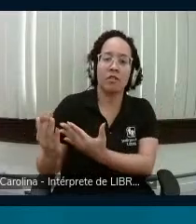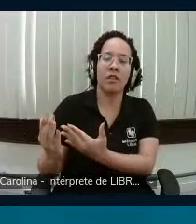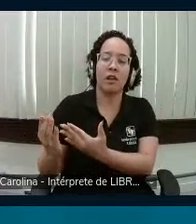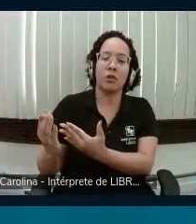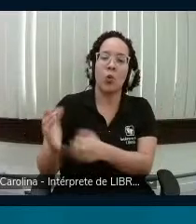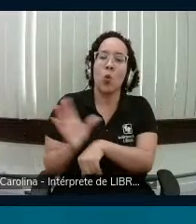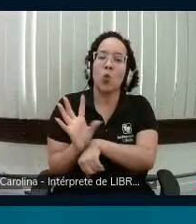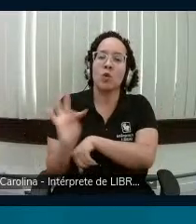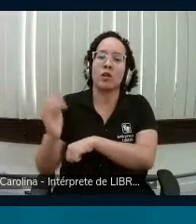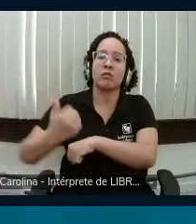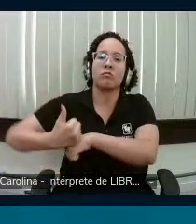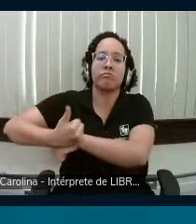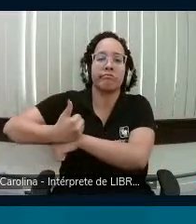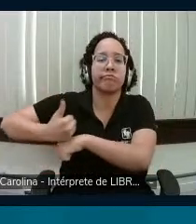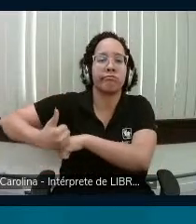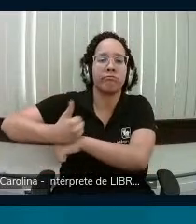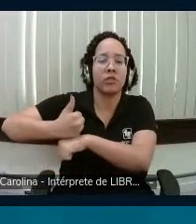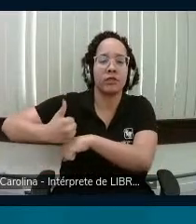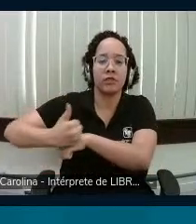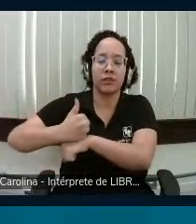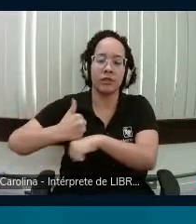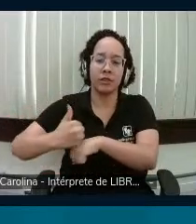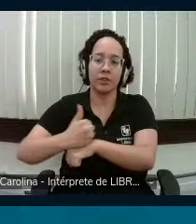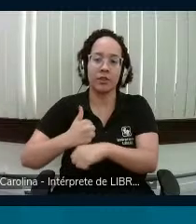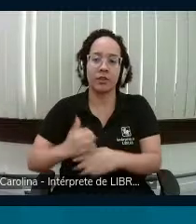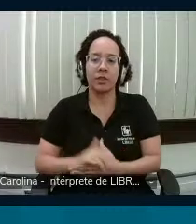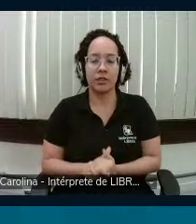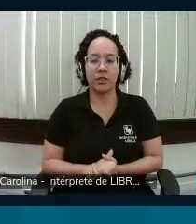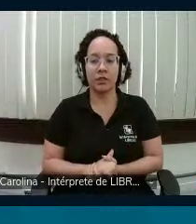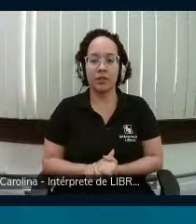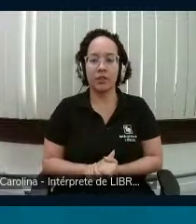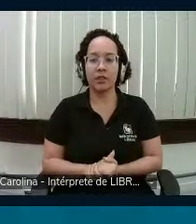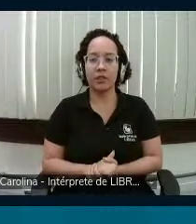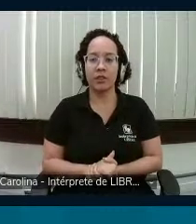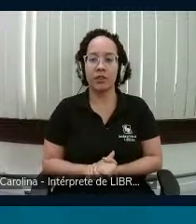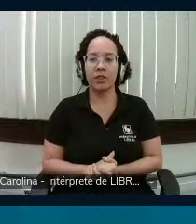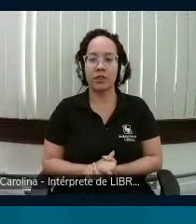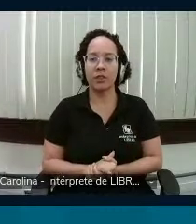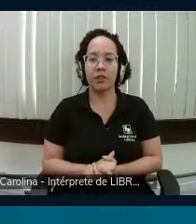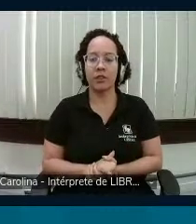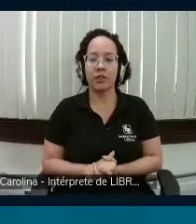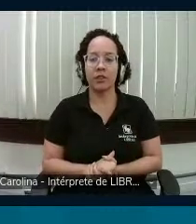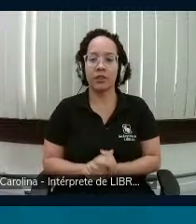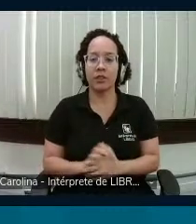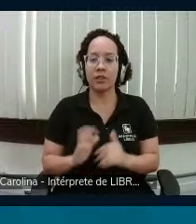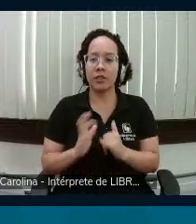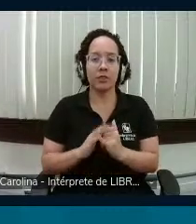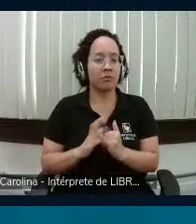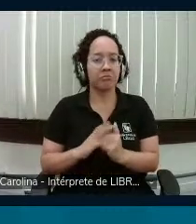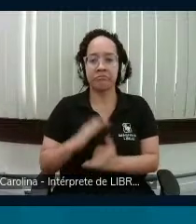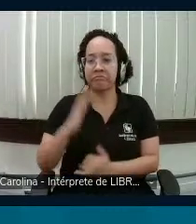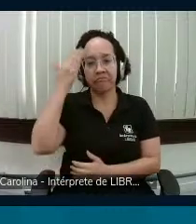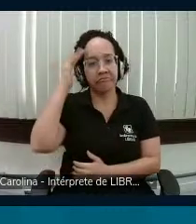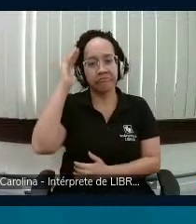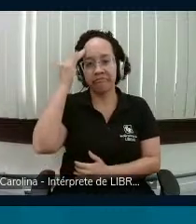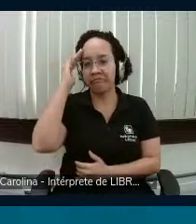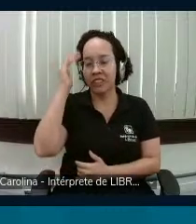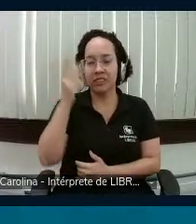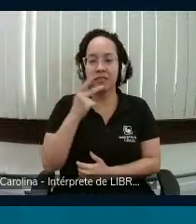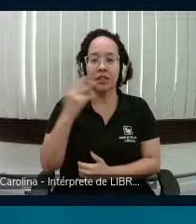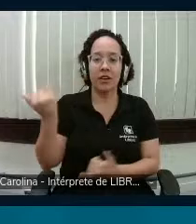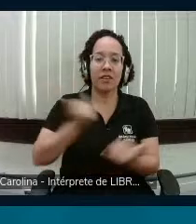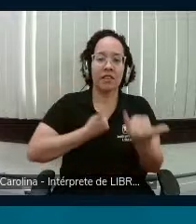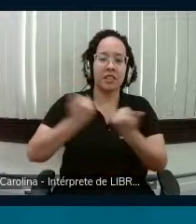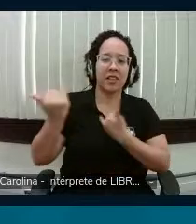profissional. Que é, pessoal, olha, as pessoas estão falando ali no YouTube que não dá para entender, que está